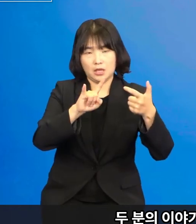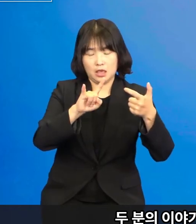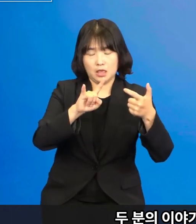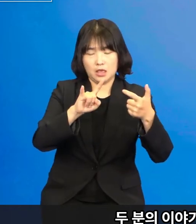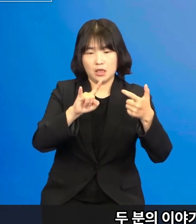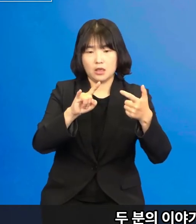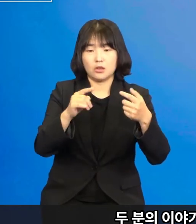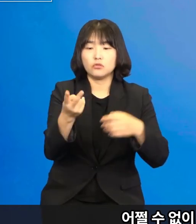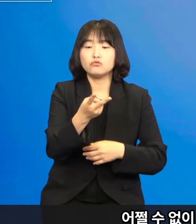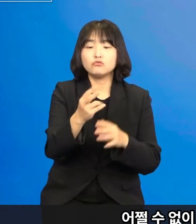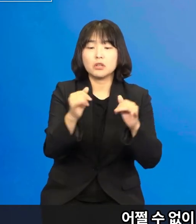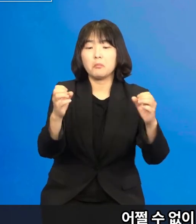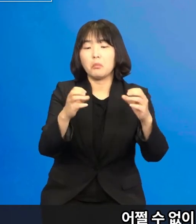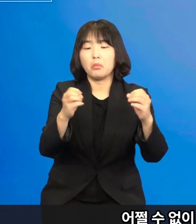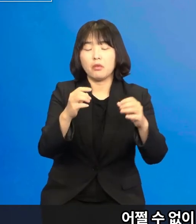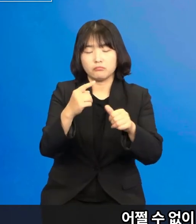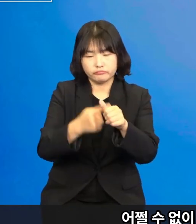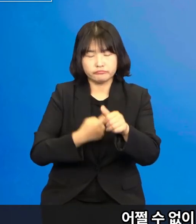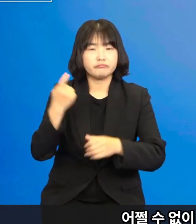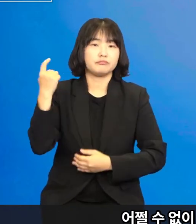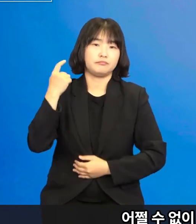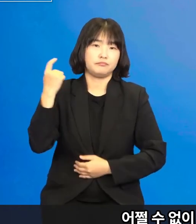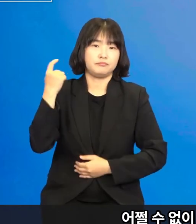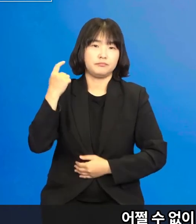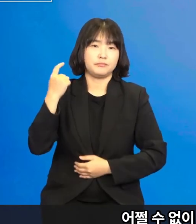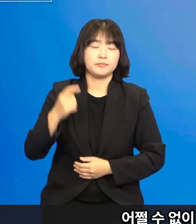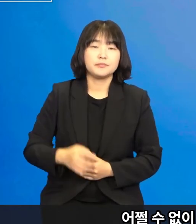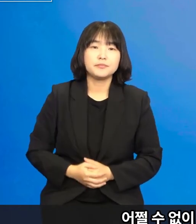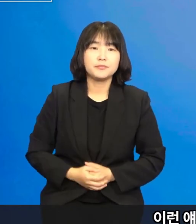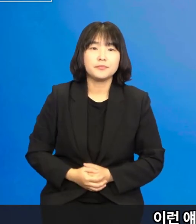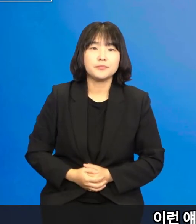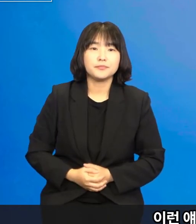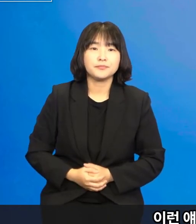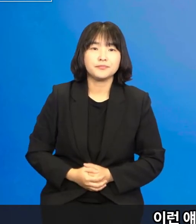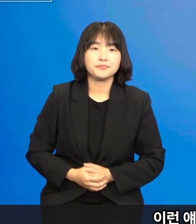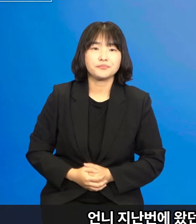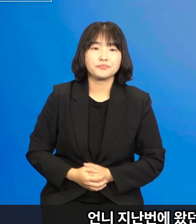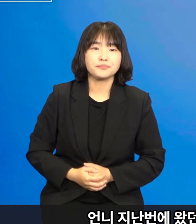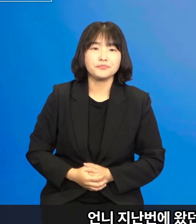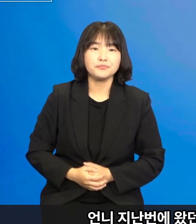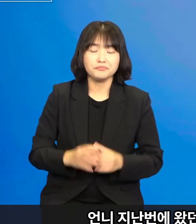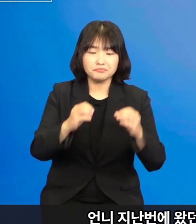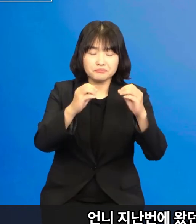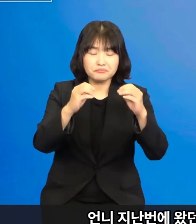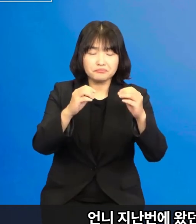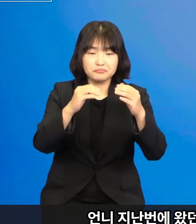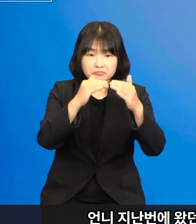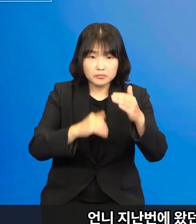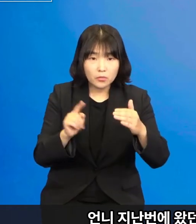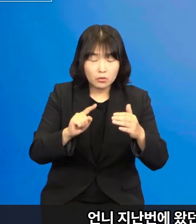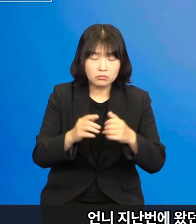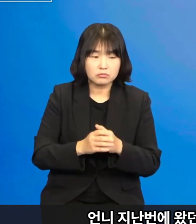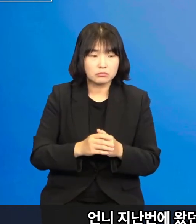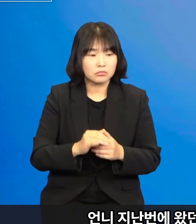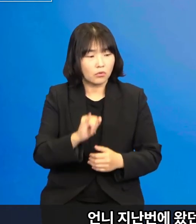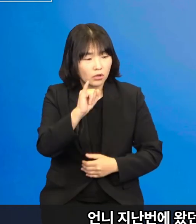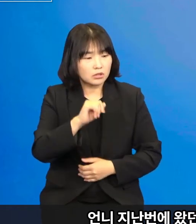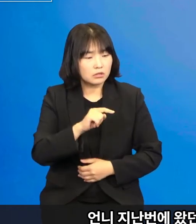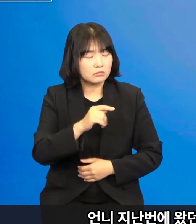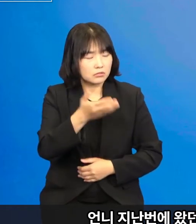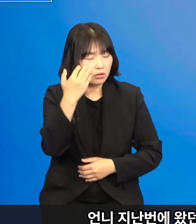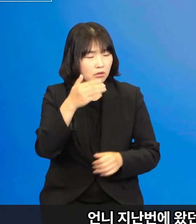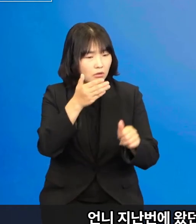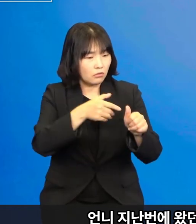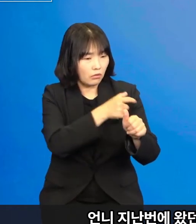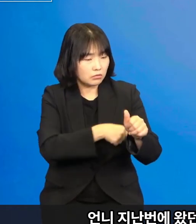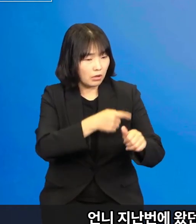이야기를 그냥 듣게 됐습니다. 어쩔 수 없이 듣게 된 상황이었어요. 이런 얘기를 하셨답니다. 언니, 지난번에 왔던 그 권사님 왜 오늘은